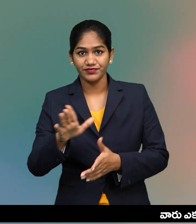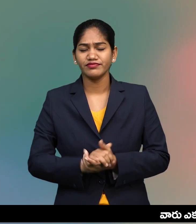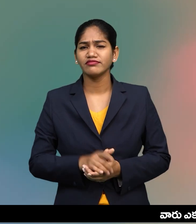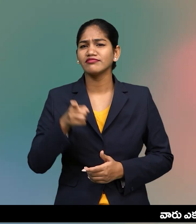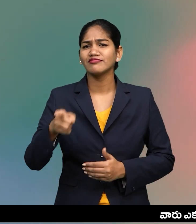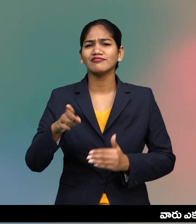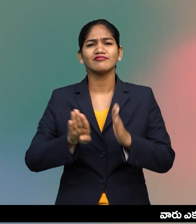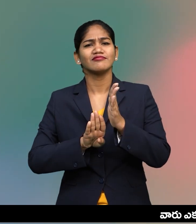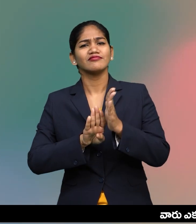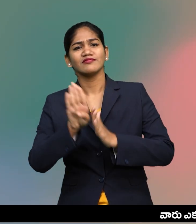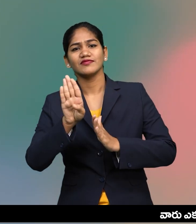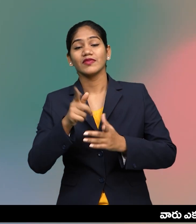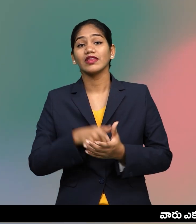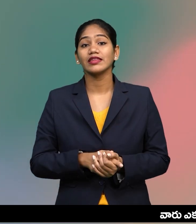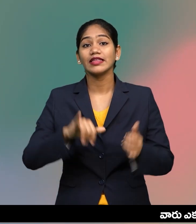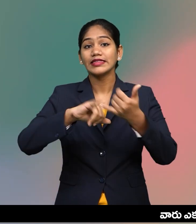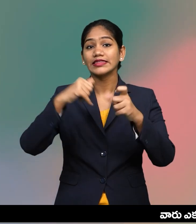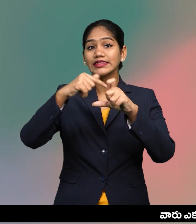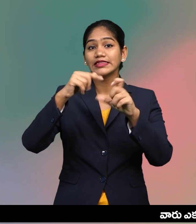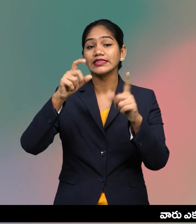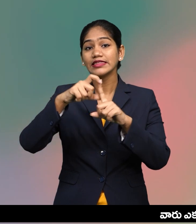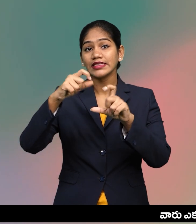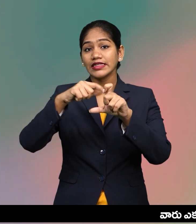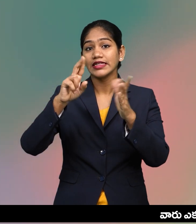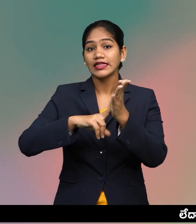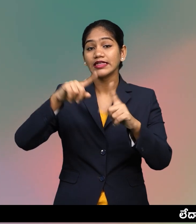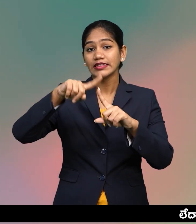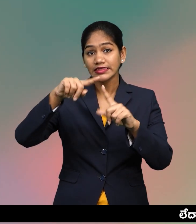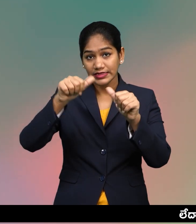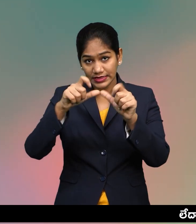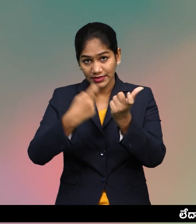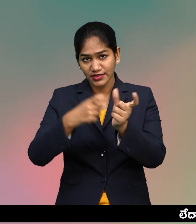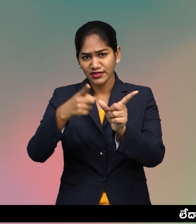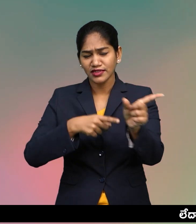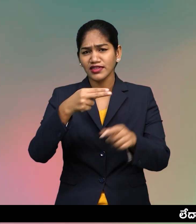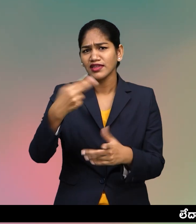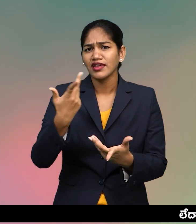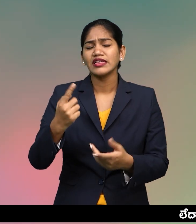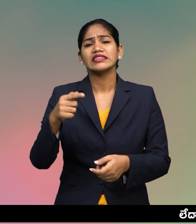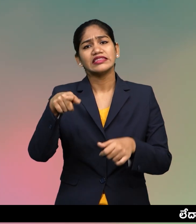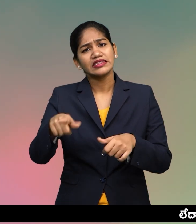వారు ఎక్కువగా నిశ్చలంగా ఉన్నారు లేదా ఒకే చోట ఉంటారు.